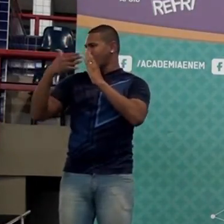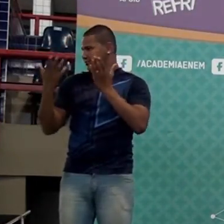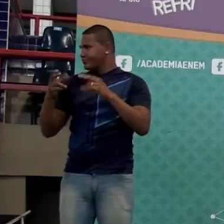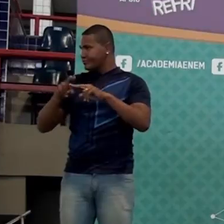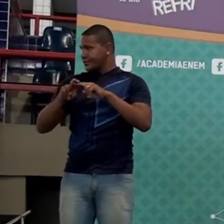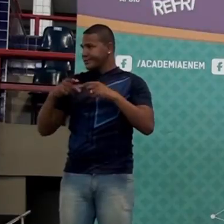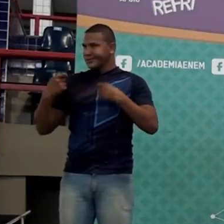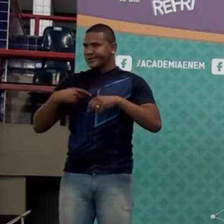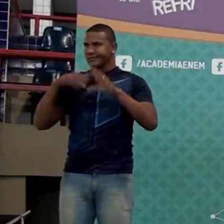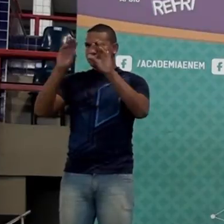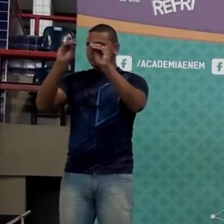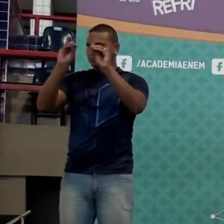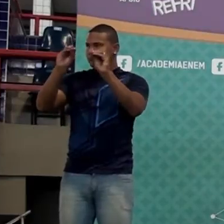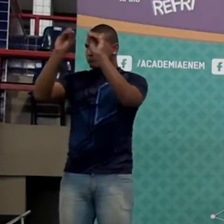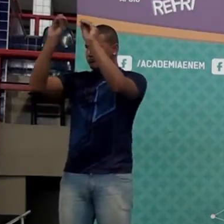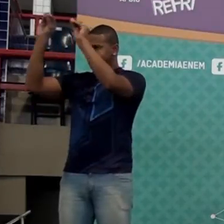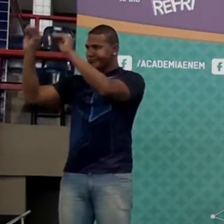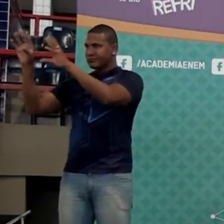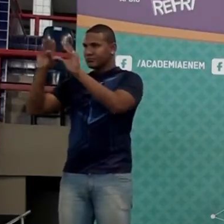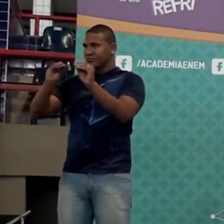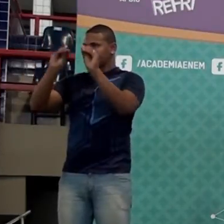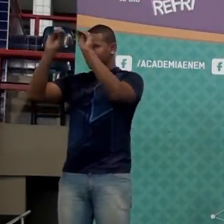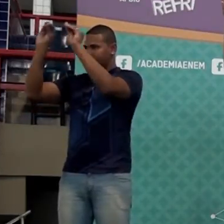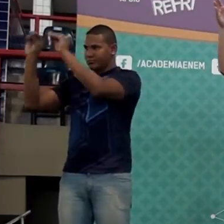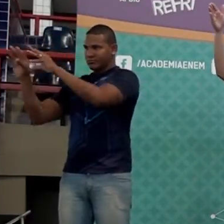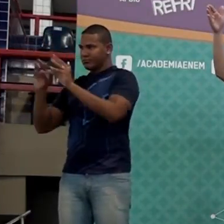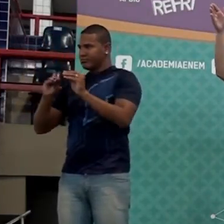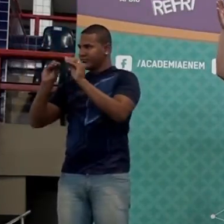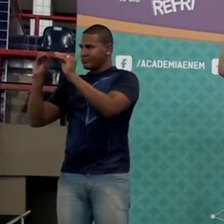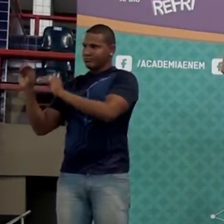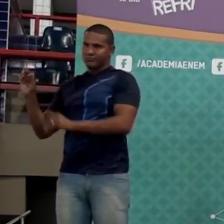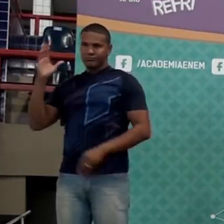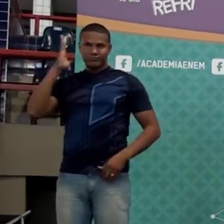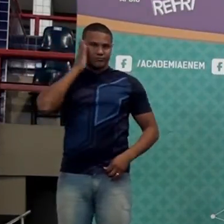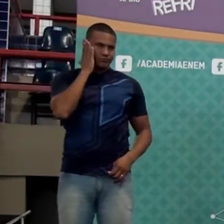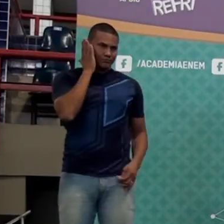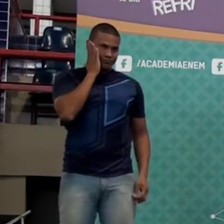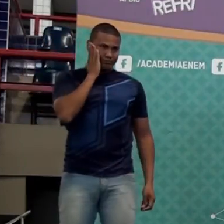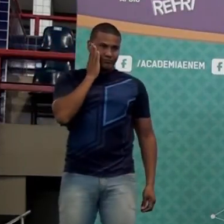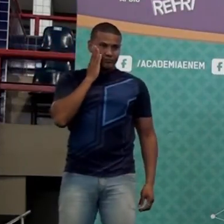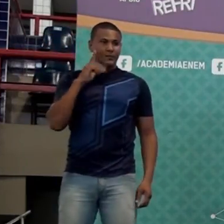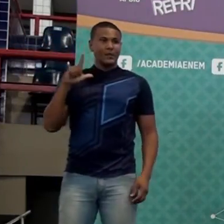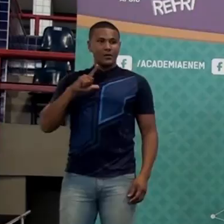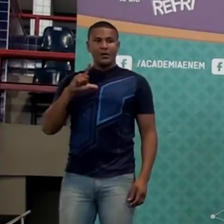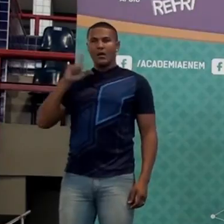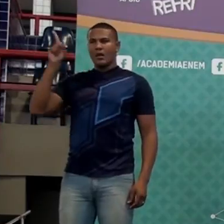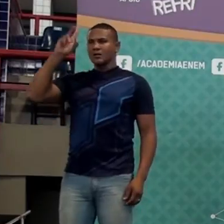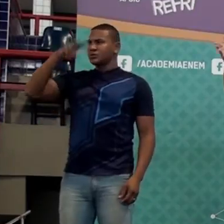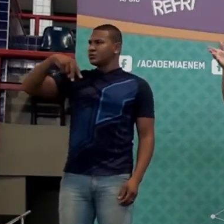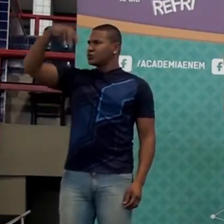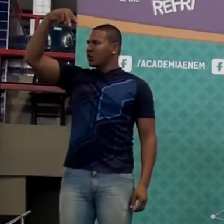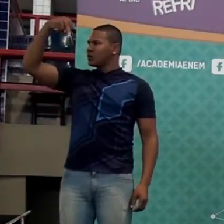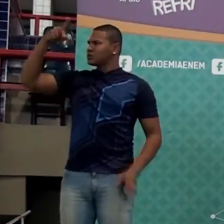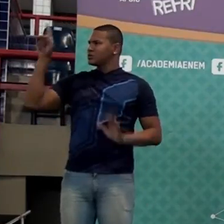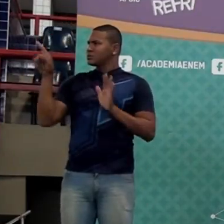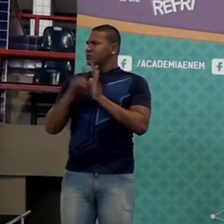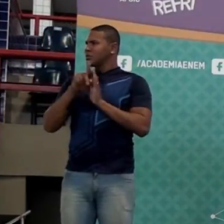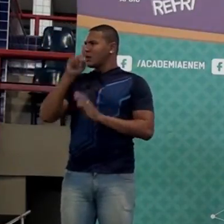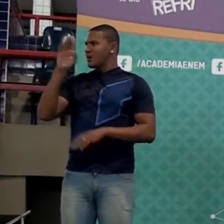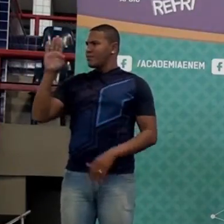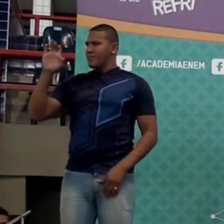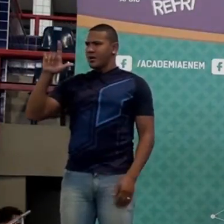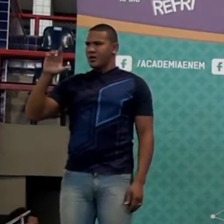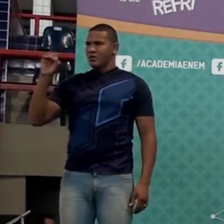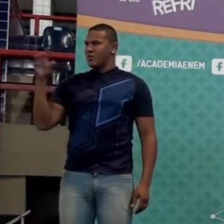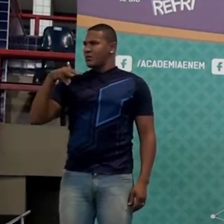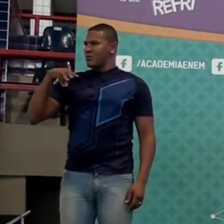são criados nessas regiões alagadas. Nós estamos construindo uma grande hidrelétrica agora no norte do país, né? Que é a hidrelétrica de Belo Monte.